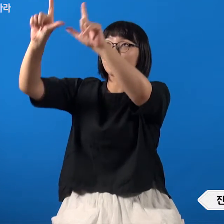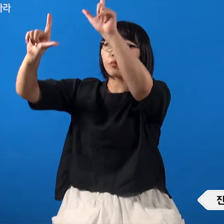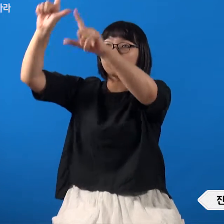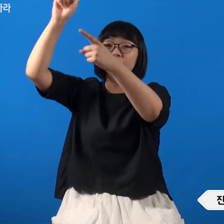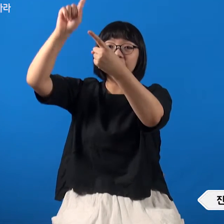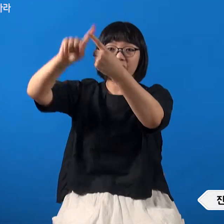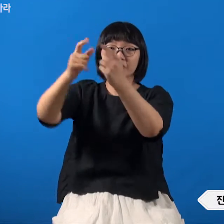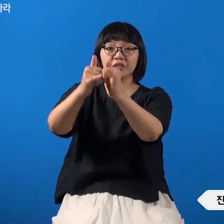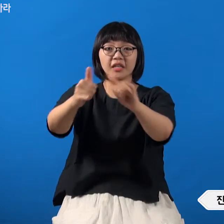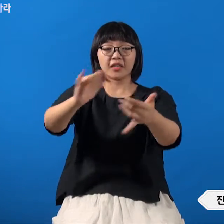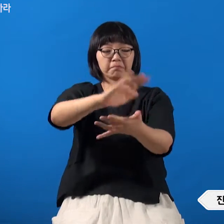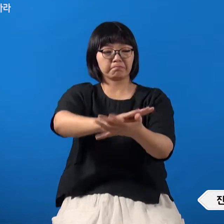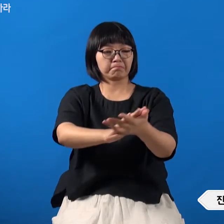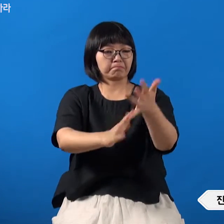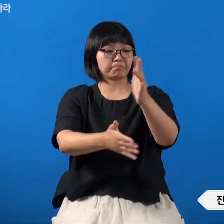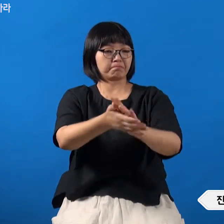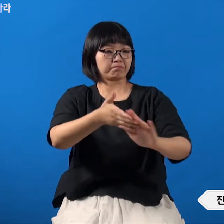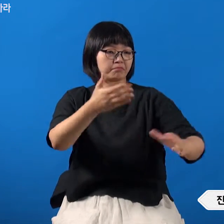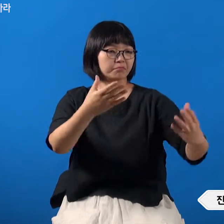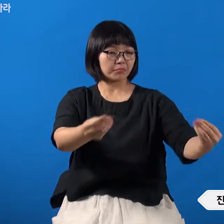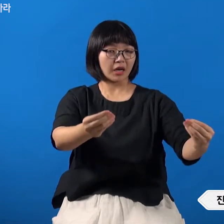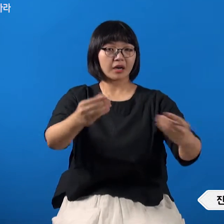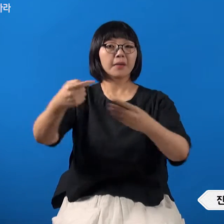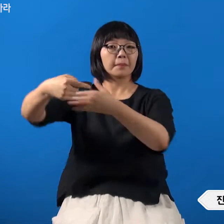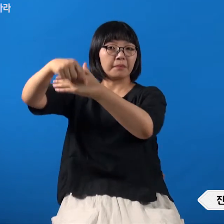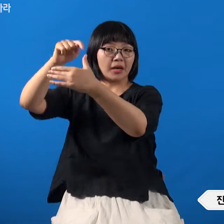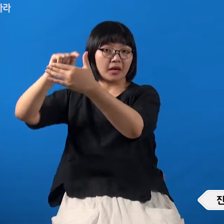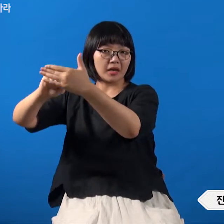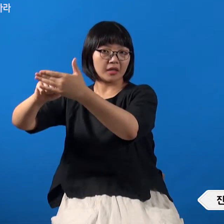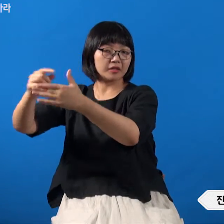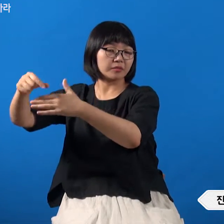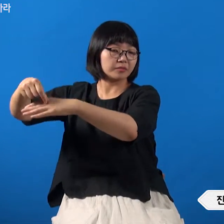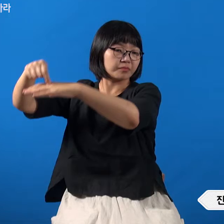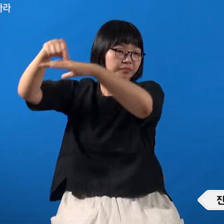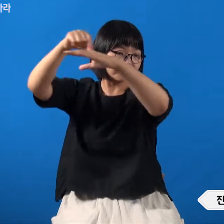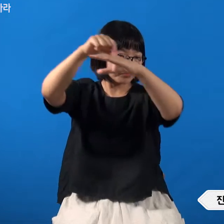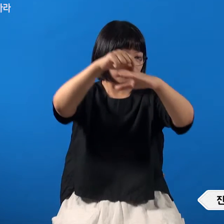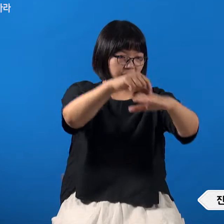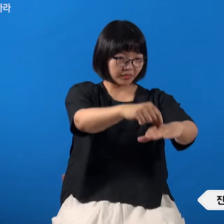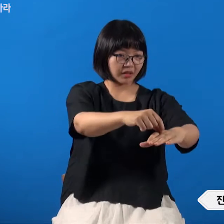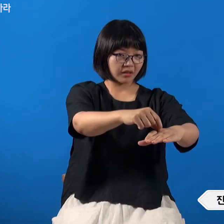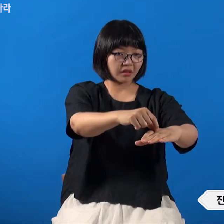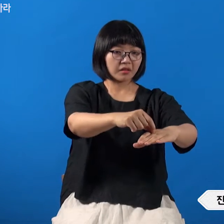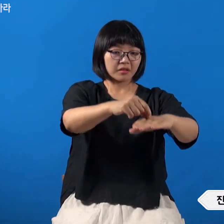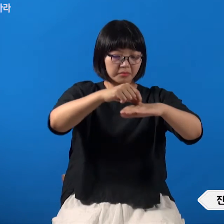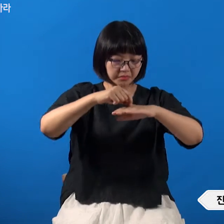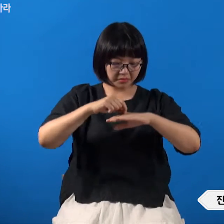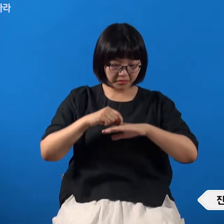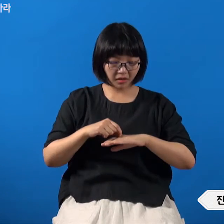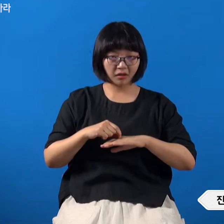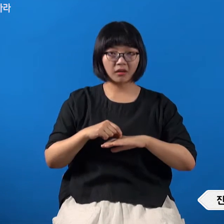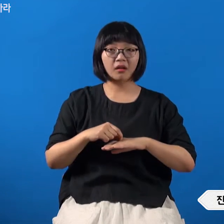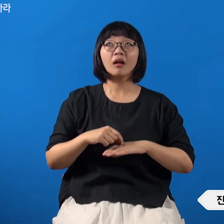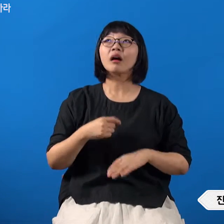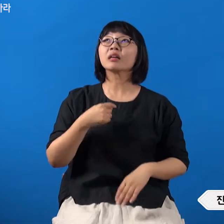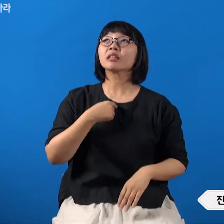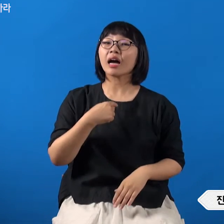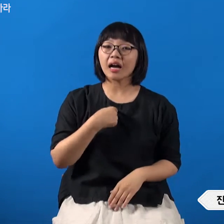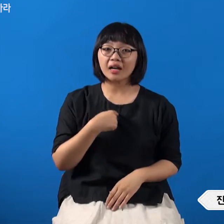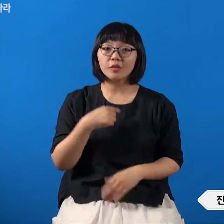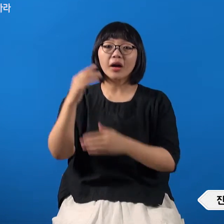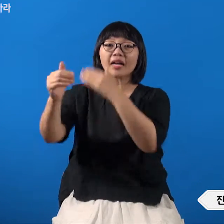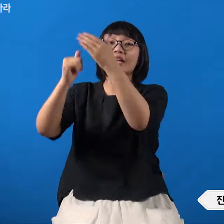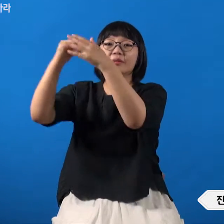가운데 하나님께서 베풀어 주신 것처럼 우리에게도 그렇게 베풀고자 하는 마음을 우리